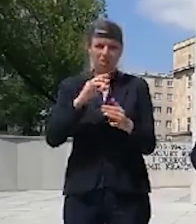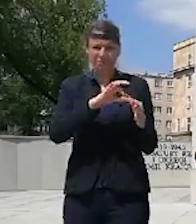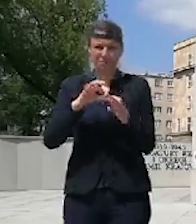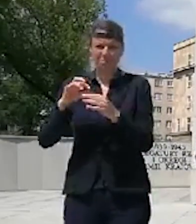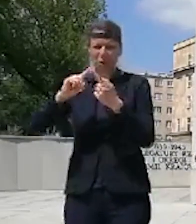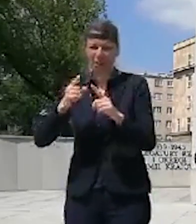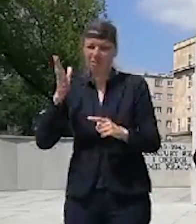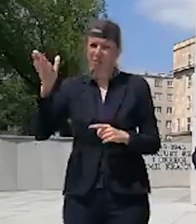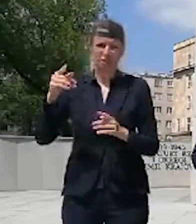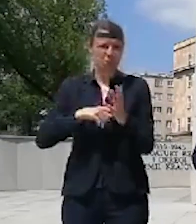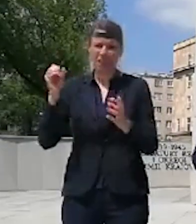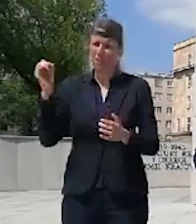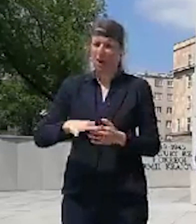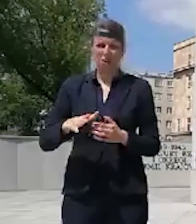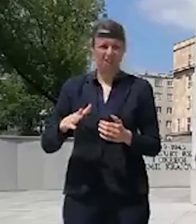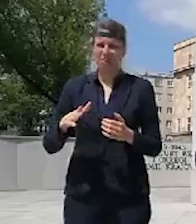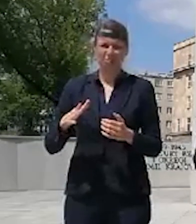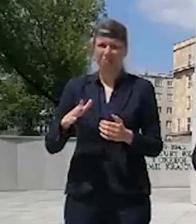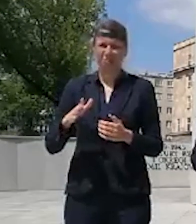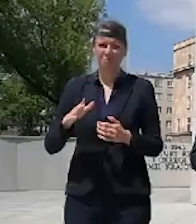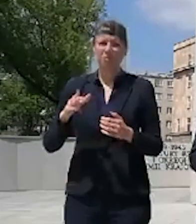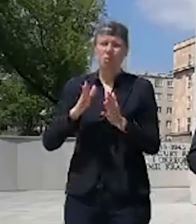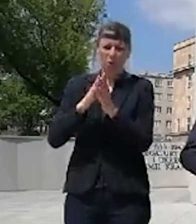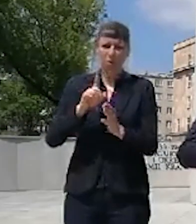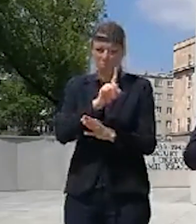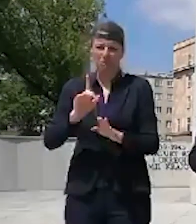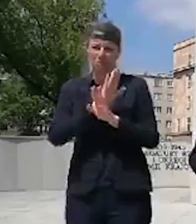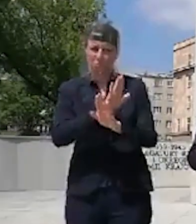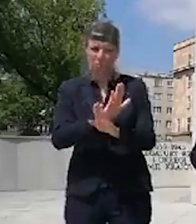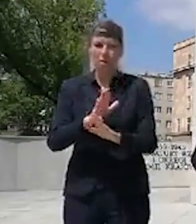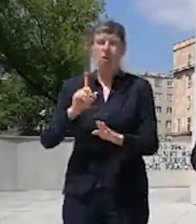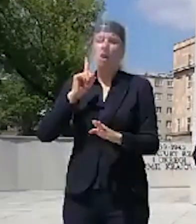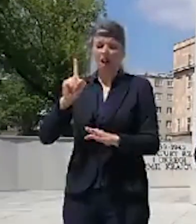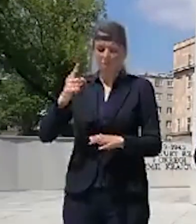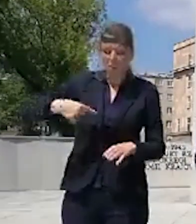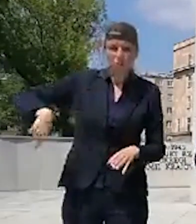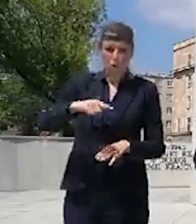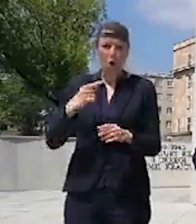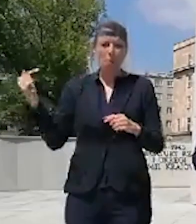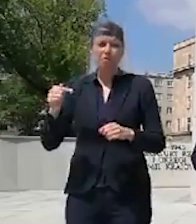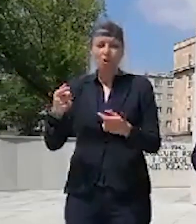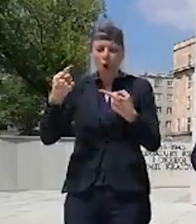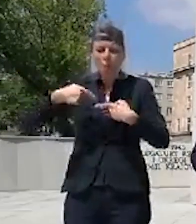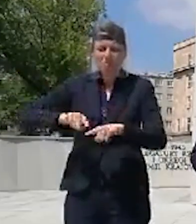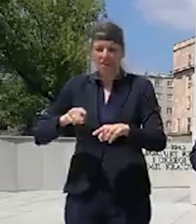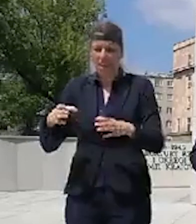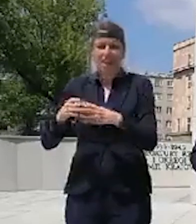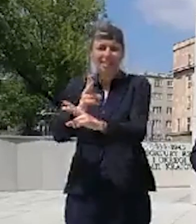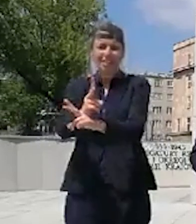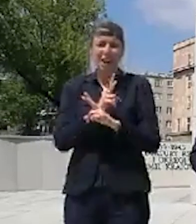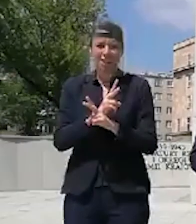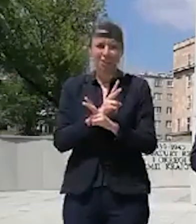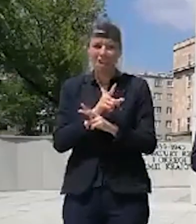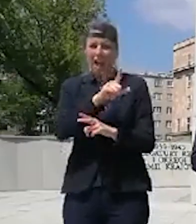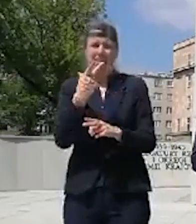rozumianej partycypacji społecznej. Upolitycznienie czegoś, co jest ruchem oddolnym, obywatelskim, niezależnym. Dlatego